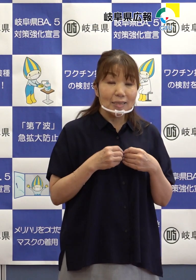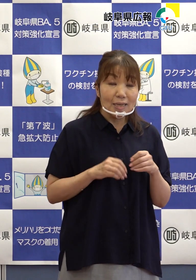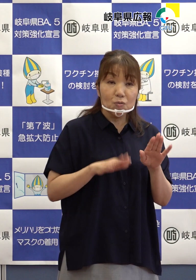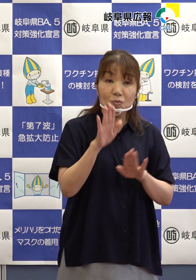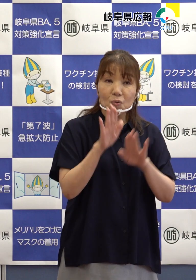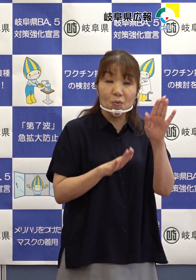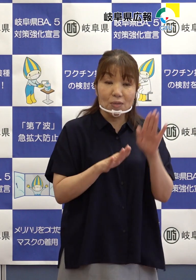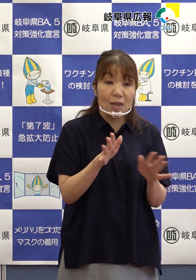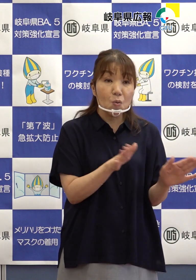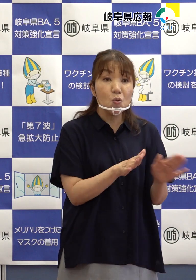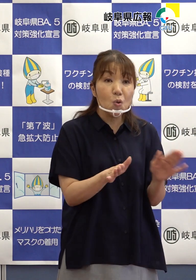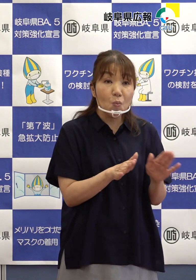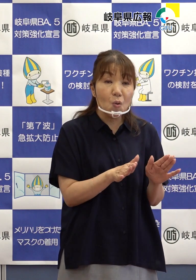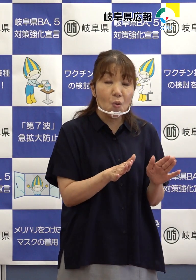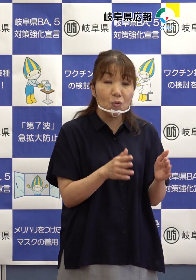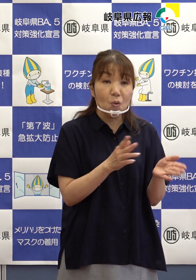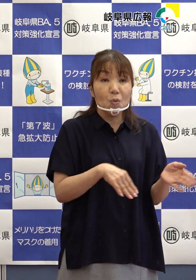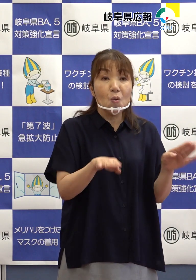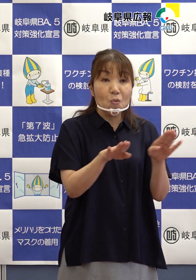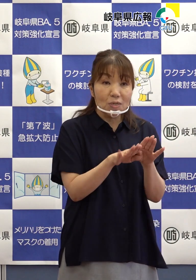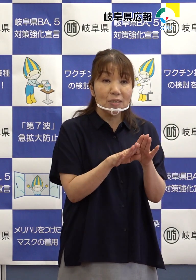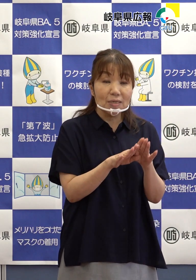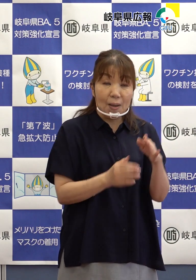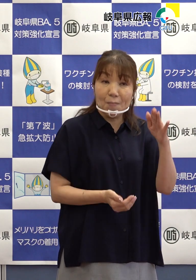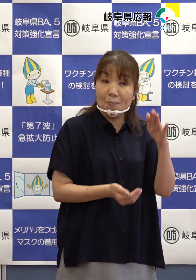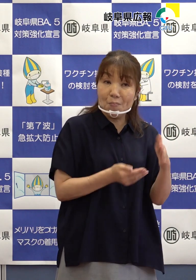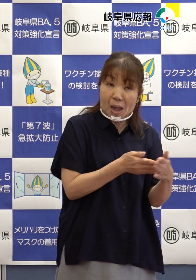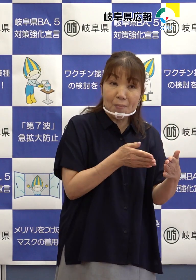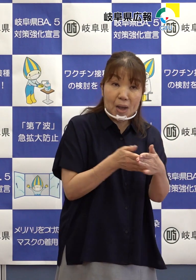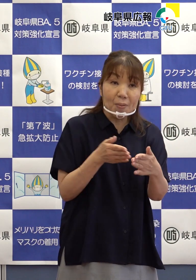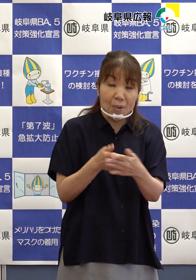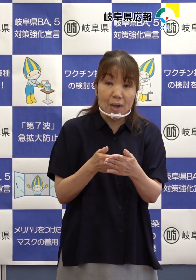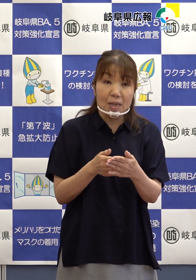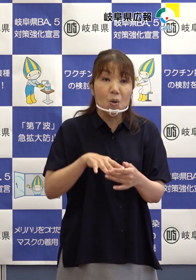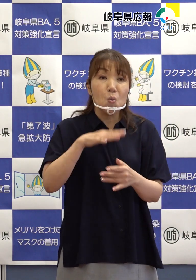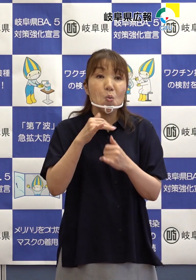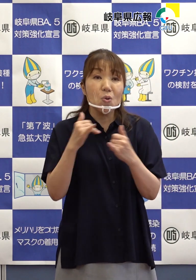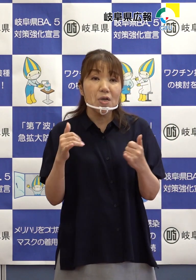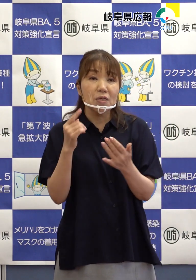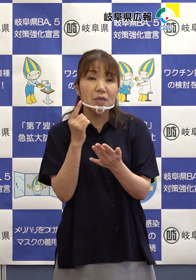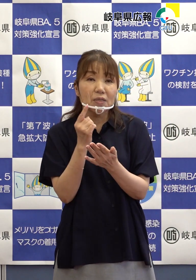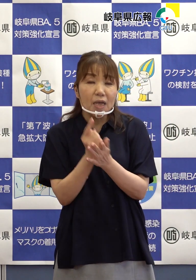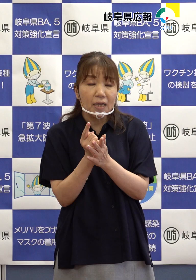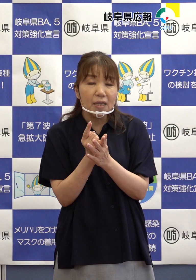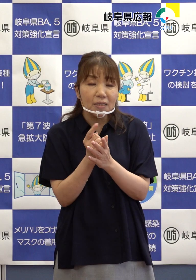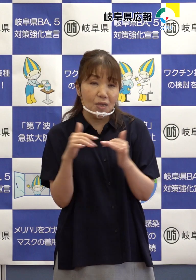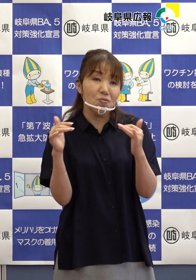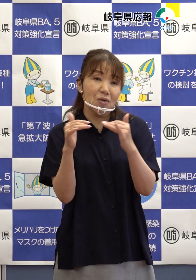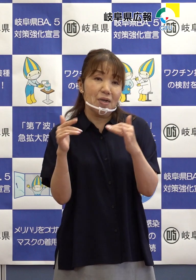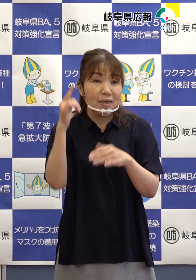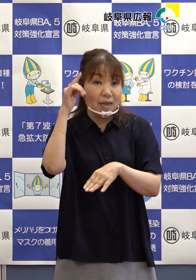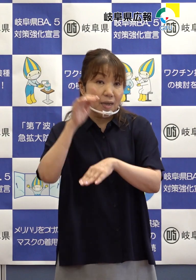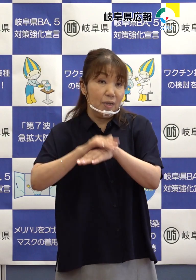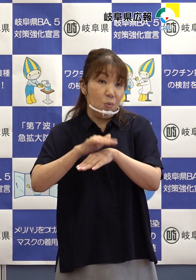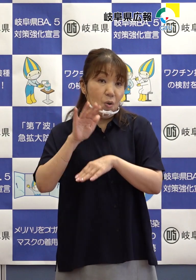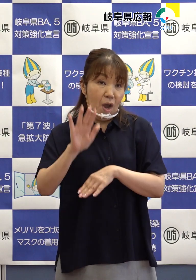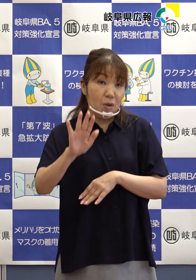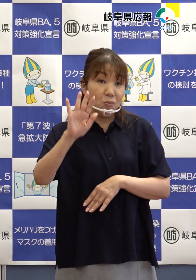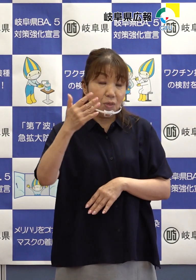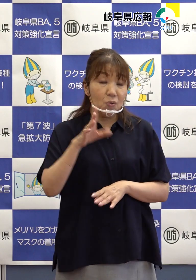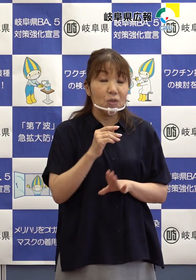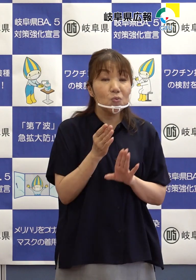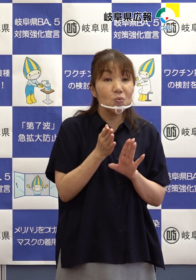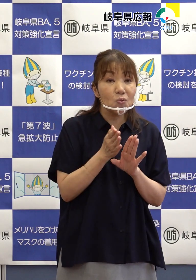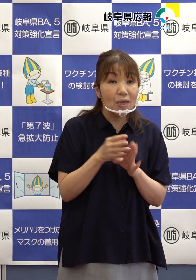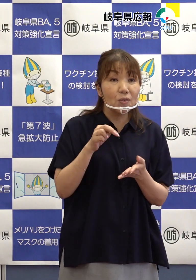とこともありますからその高齢者を中心でというともちろんそういう議論もあろうかと思いますけど私どもとしては